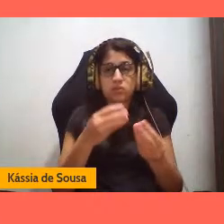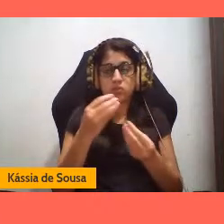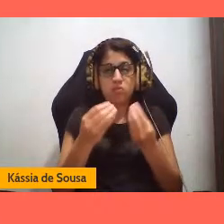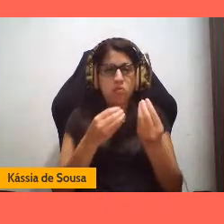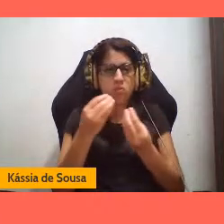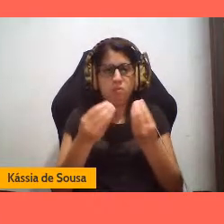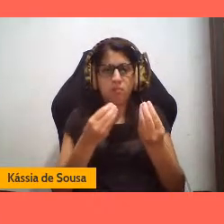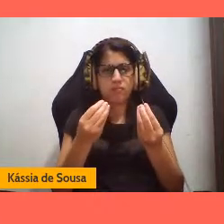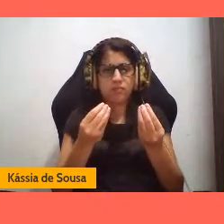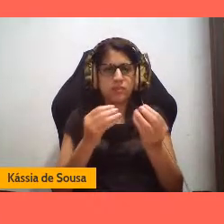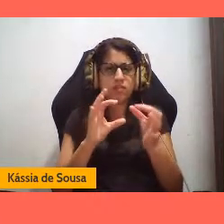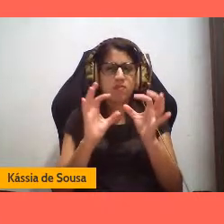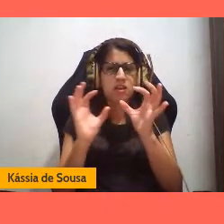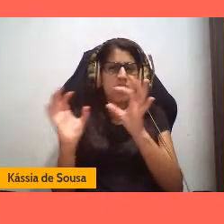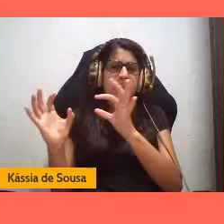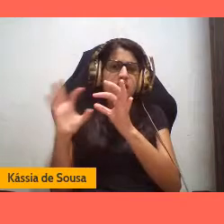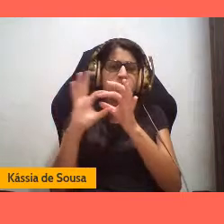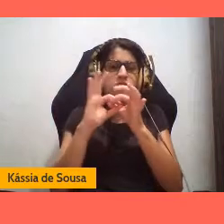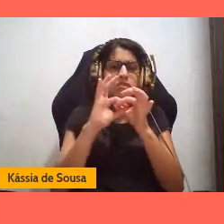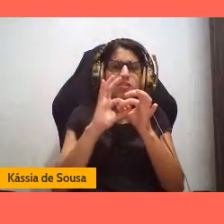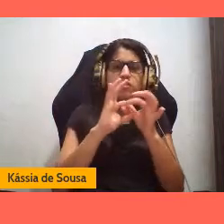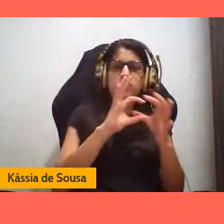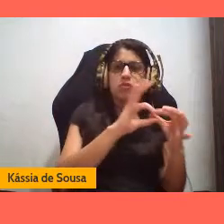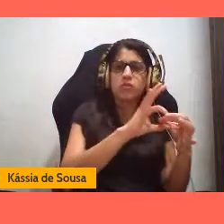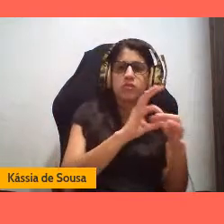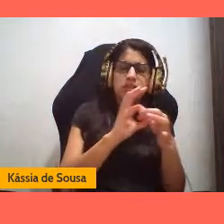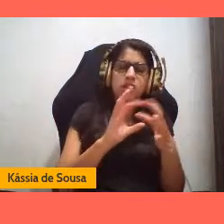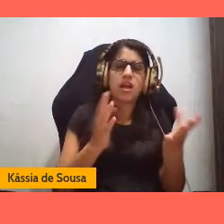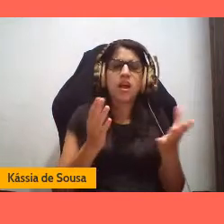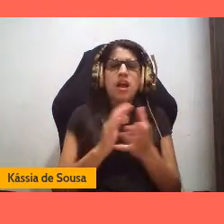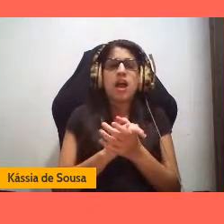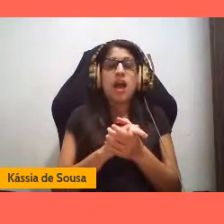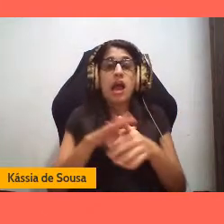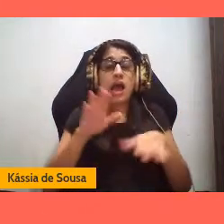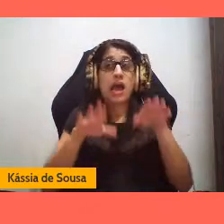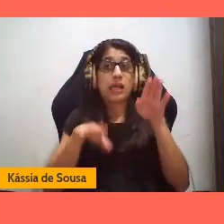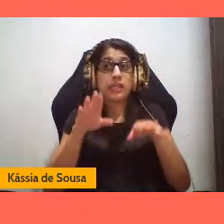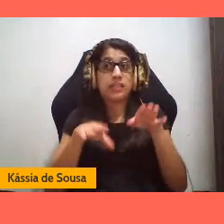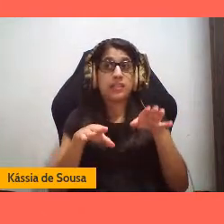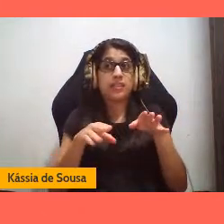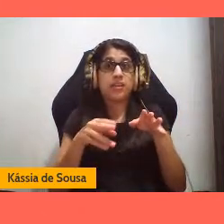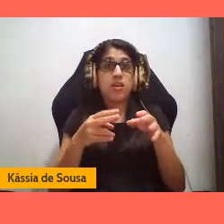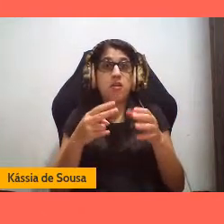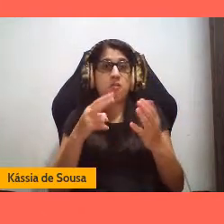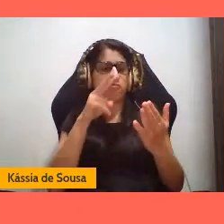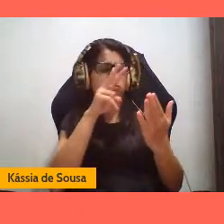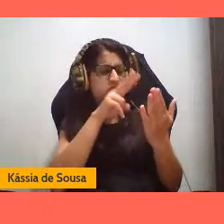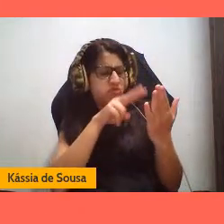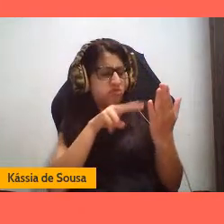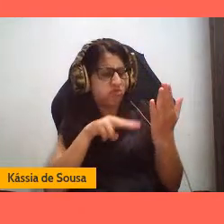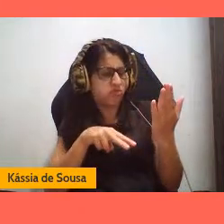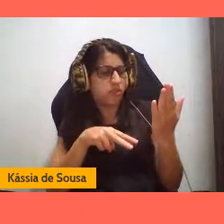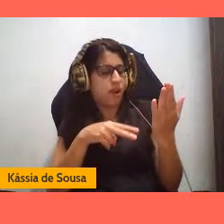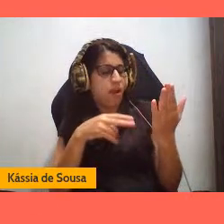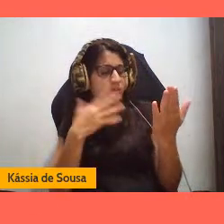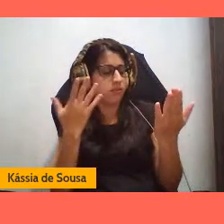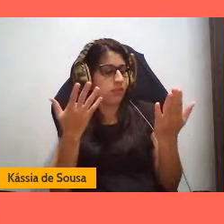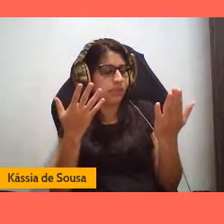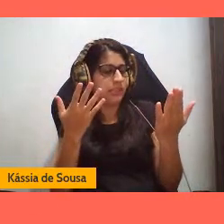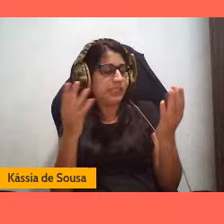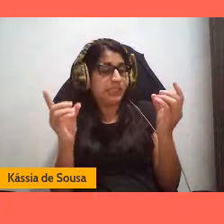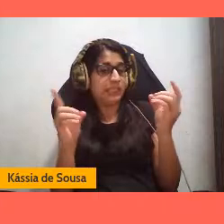sintonia, né? Às vezes eu ficava perdida naquele monte de mensagens, mas elas estavam lá e organizando tudo.